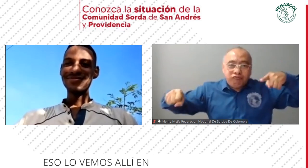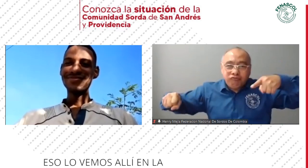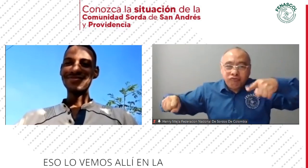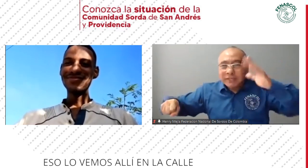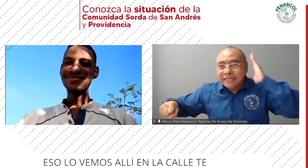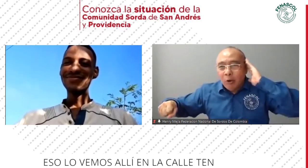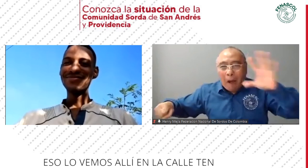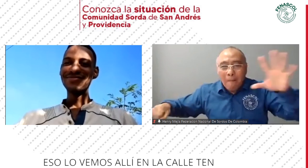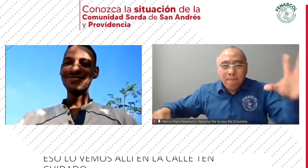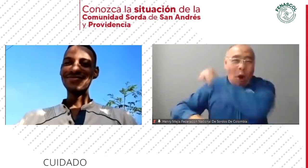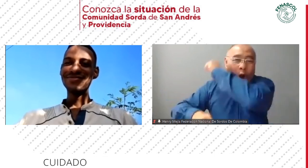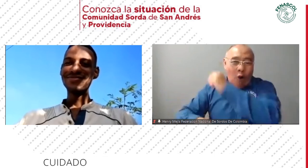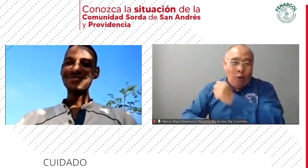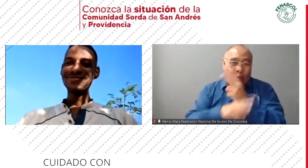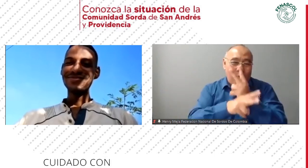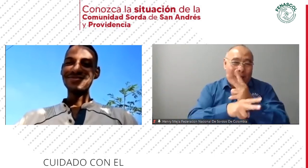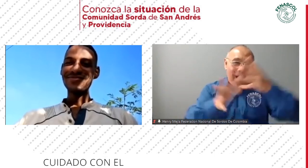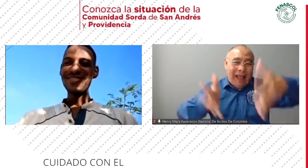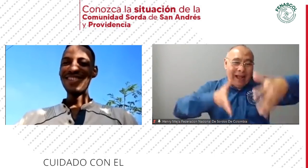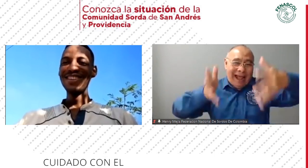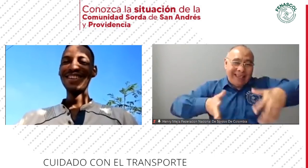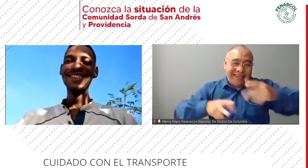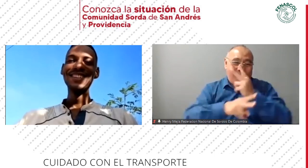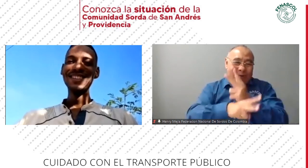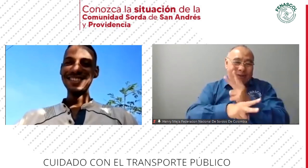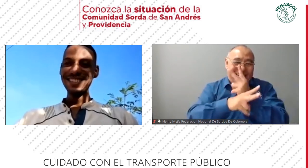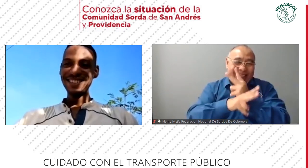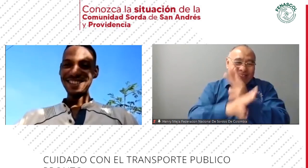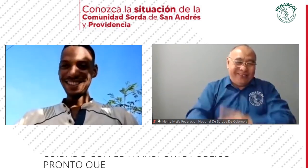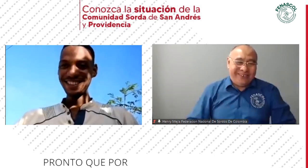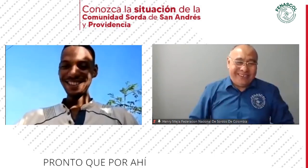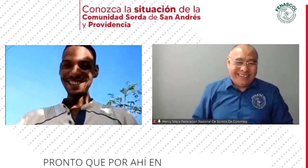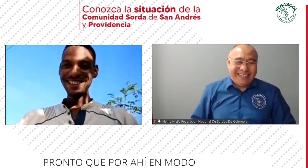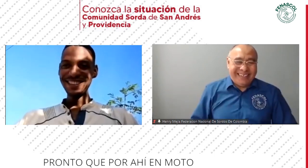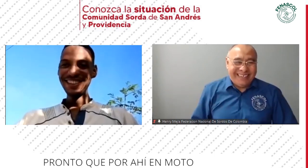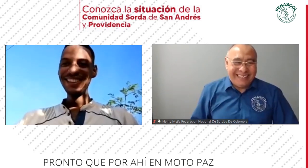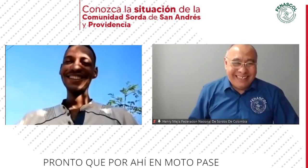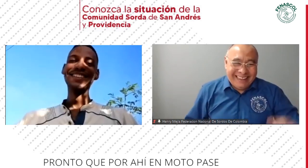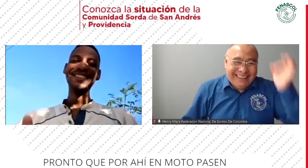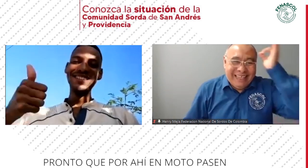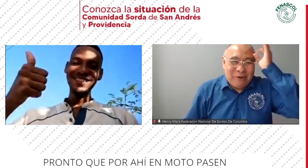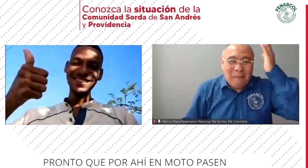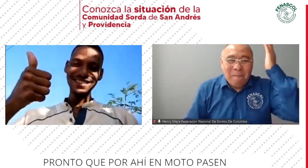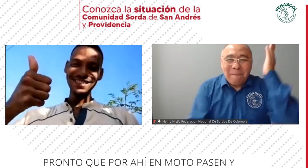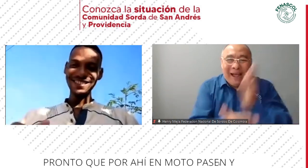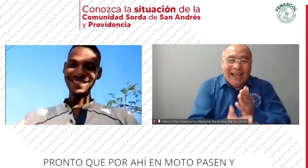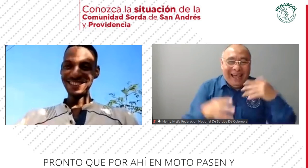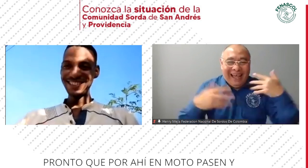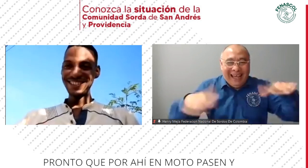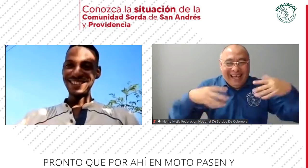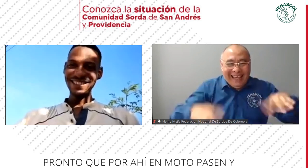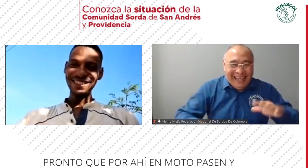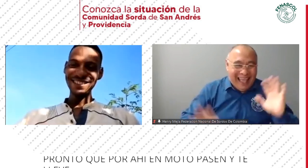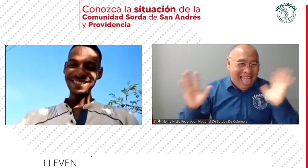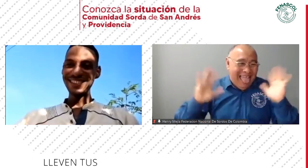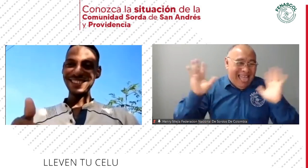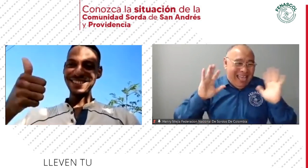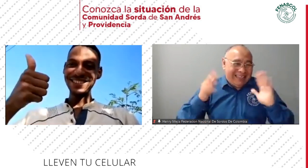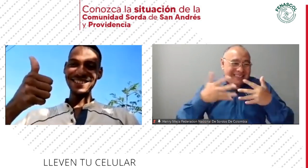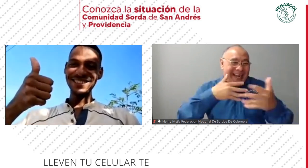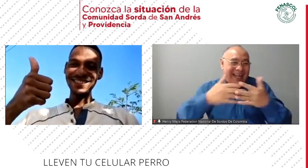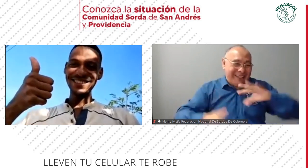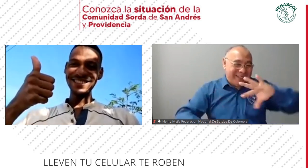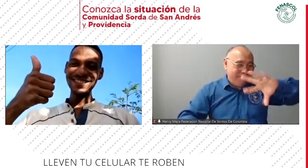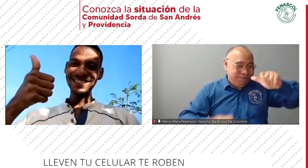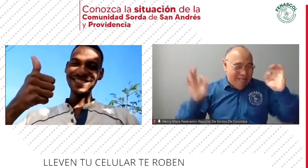allí en la calle ten cuidado con el transporte público pronto que por ahí en moto pasen y que se lleven tu celular